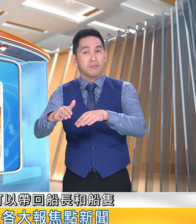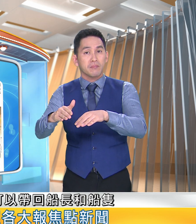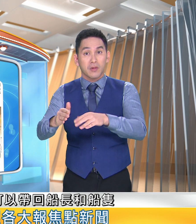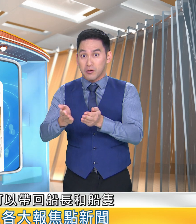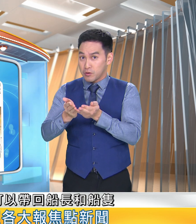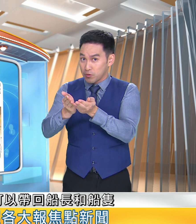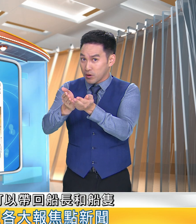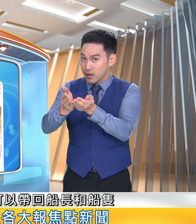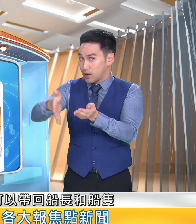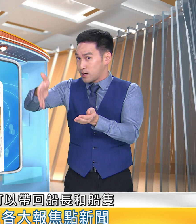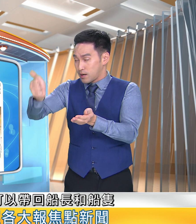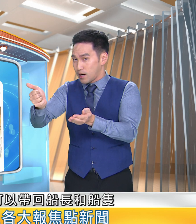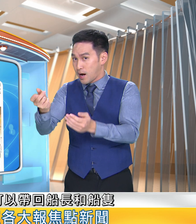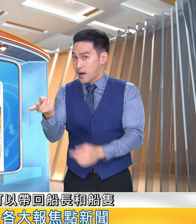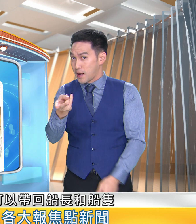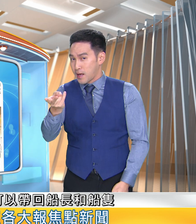船只。